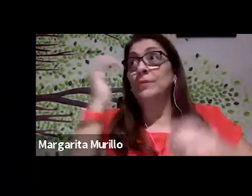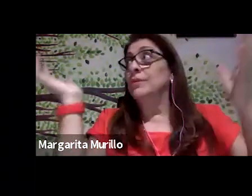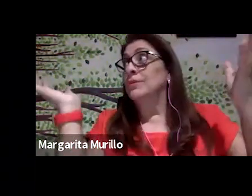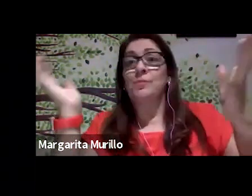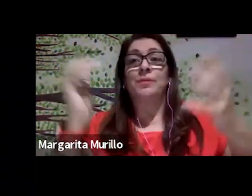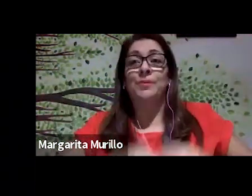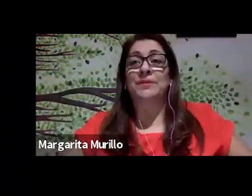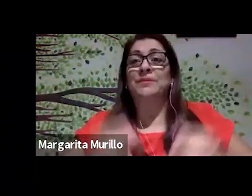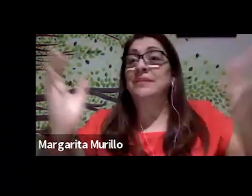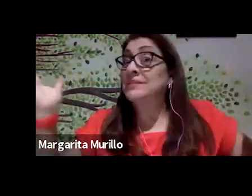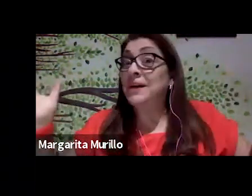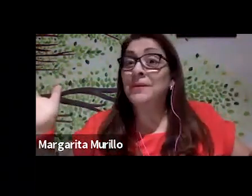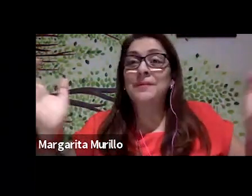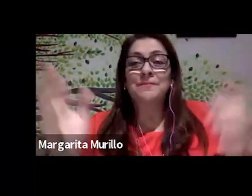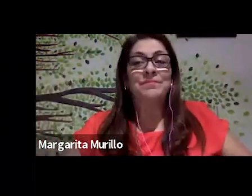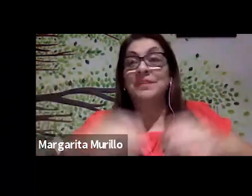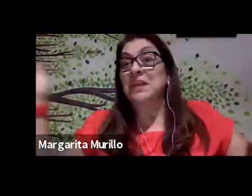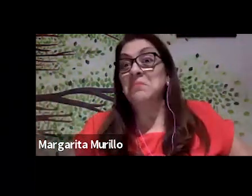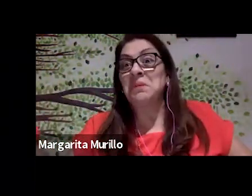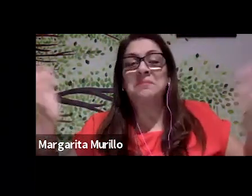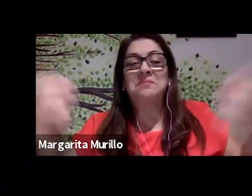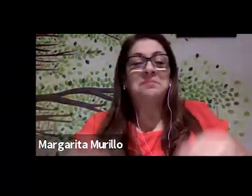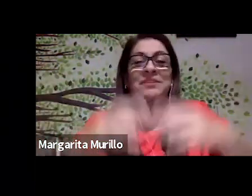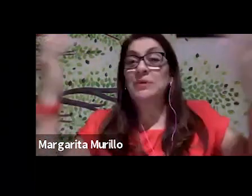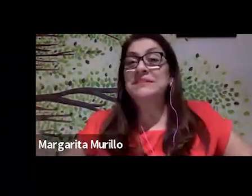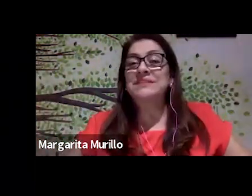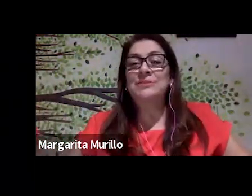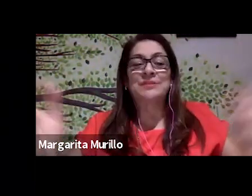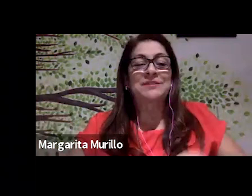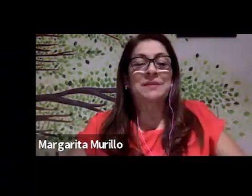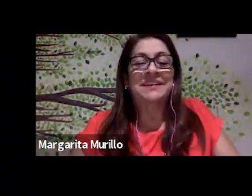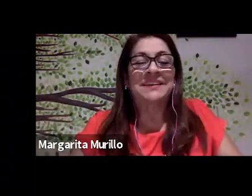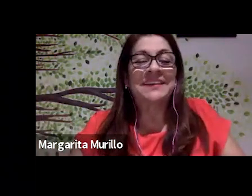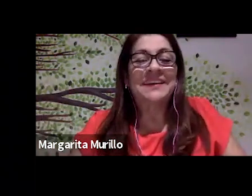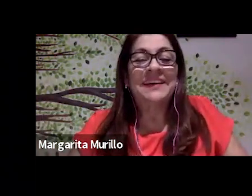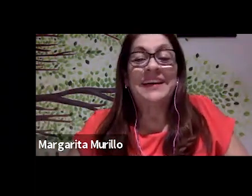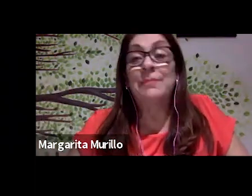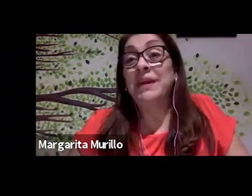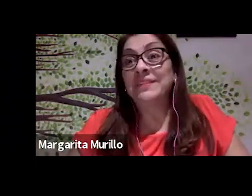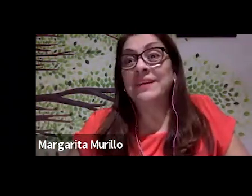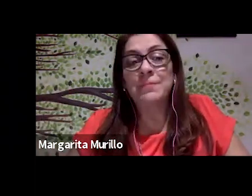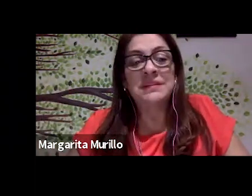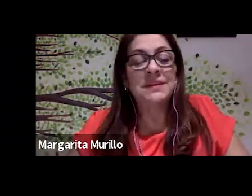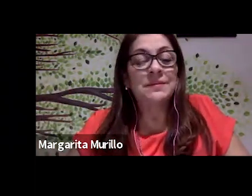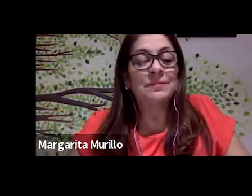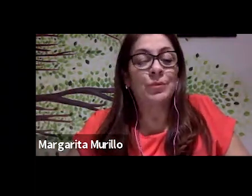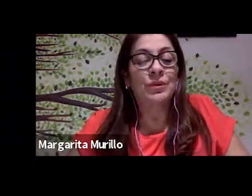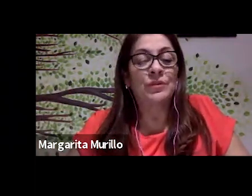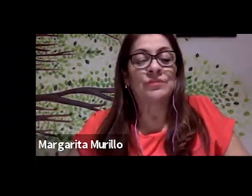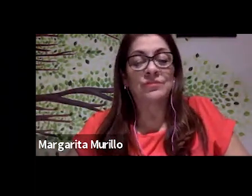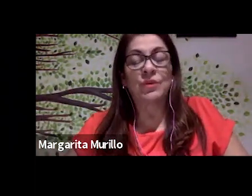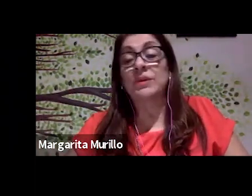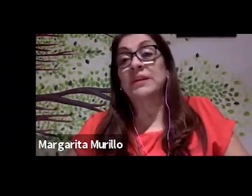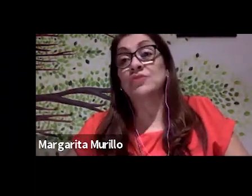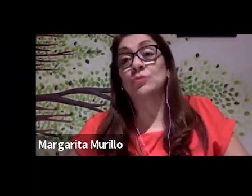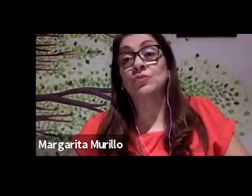yo espero que hoy no pero bueno nadie sabe si tiembla todas estas cosas pasan que me encantan que pase porque